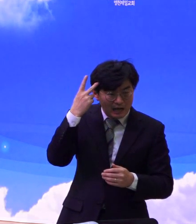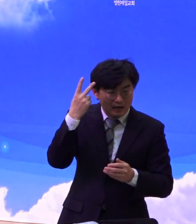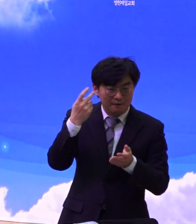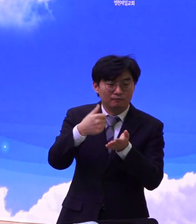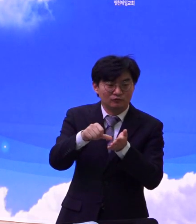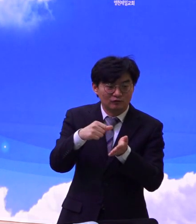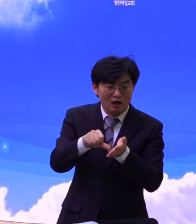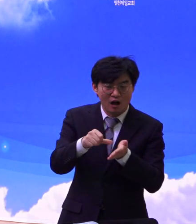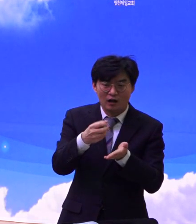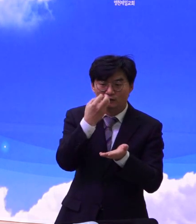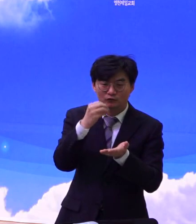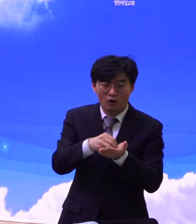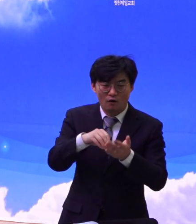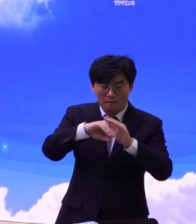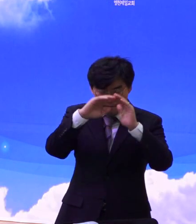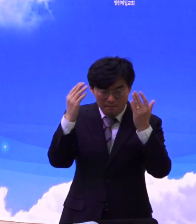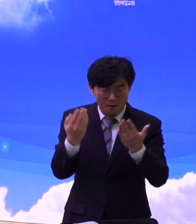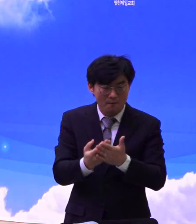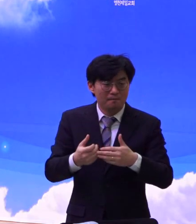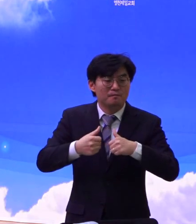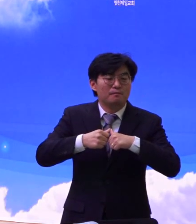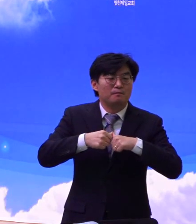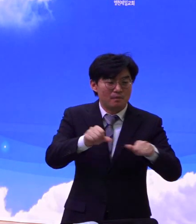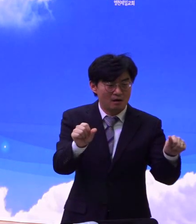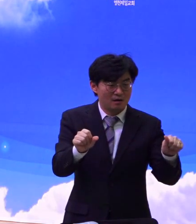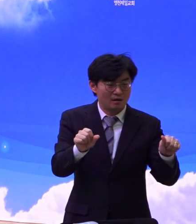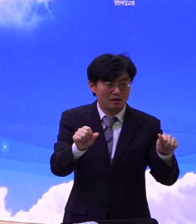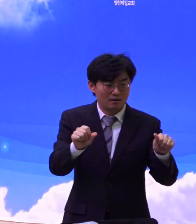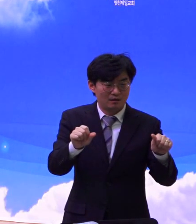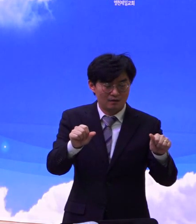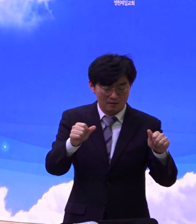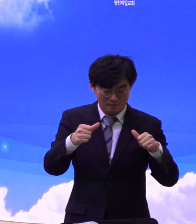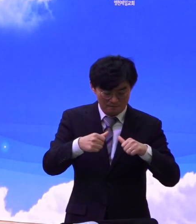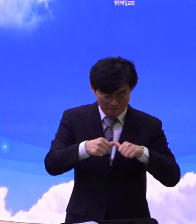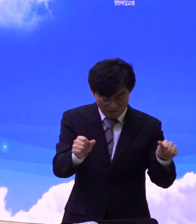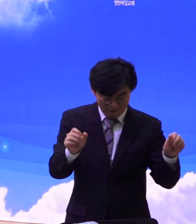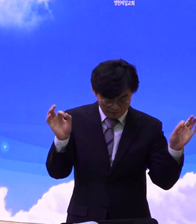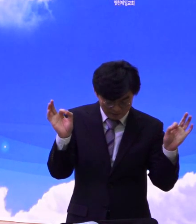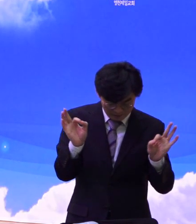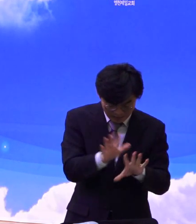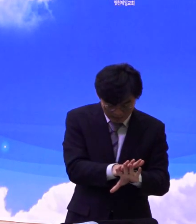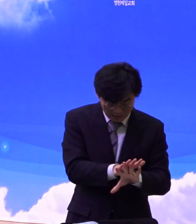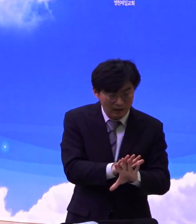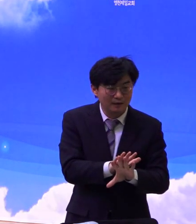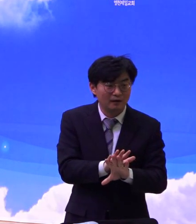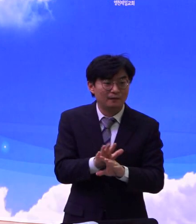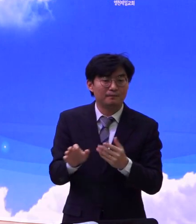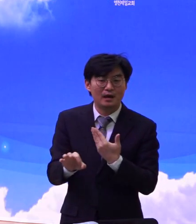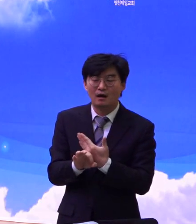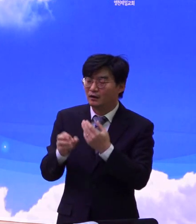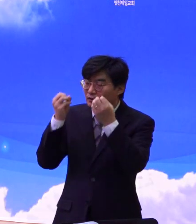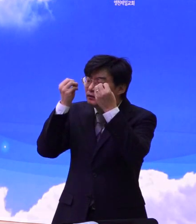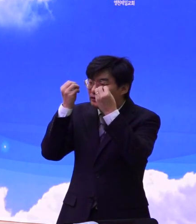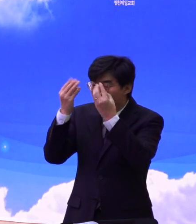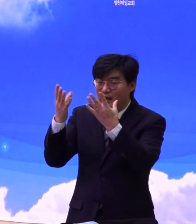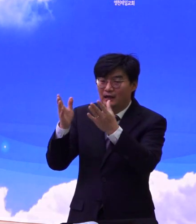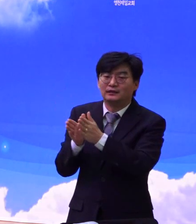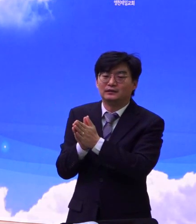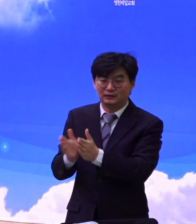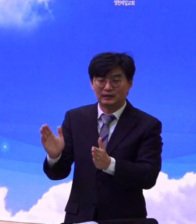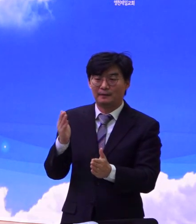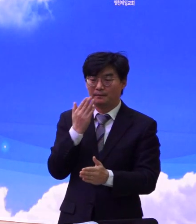하는 것입니다. 그것을 깨뜨리고 부숴버리는 그런 개혁을 통해서 새로운 시대가 열린다고 하는 것을 알 수가